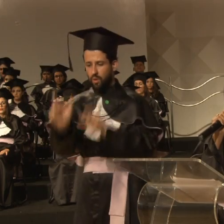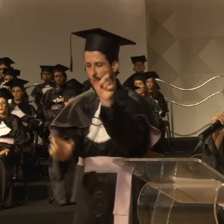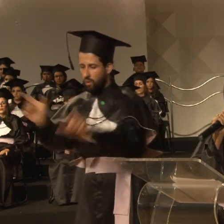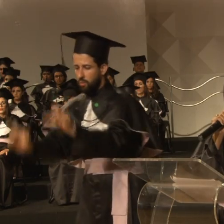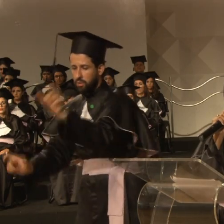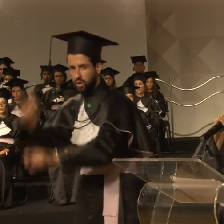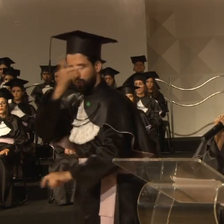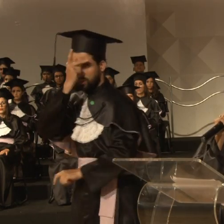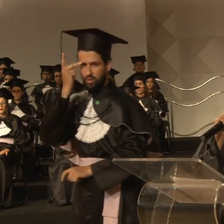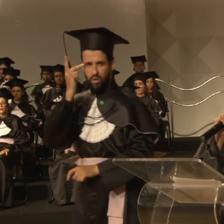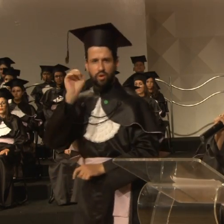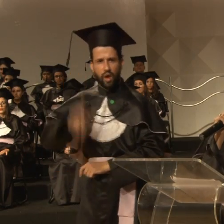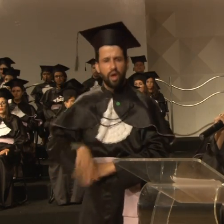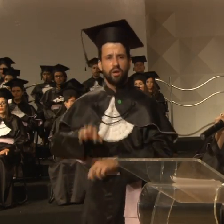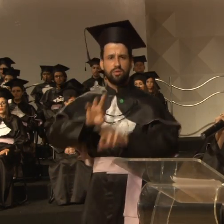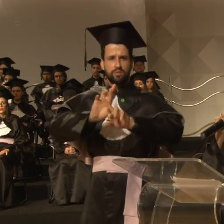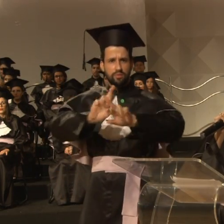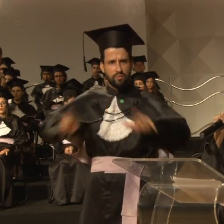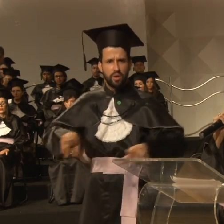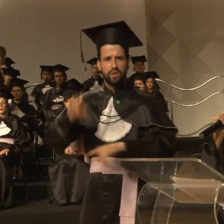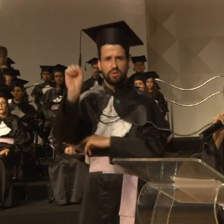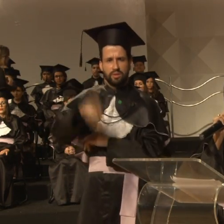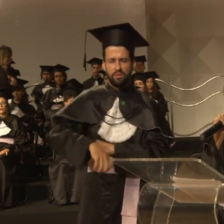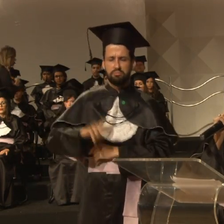que, como indivíduos, somos diferentes porque temos as nossas particularidades.